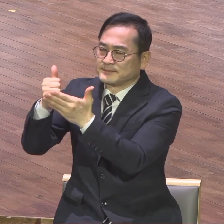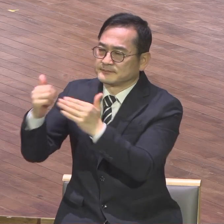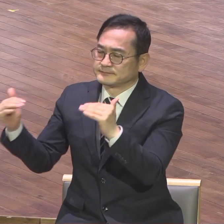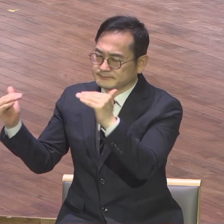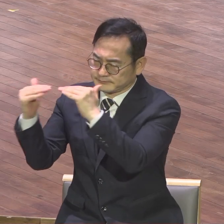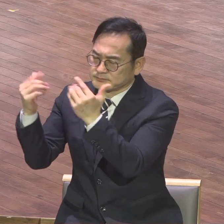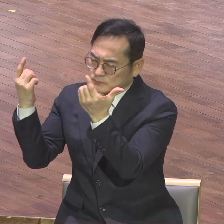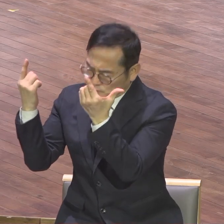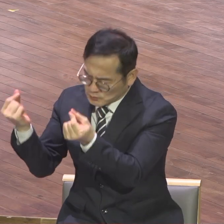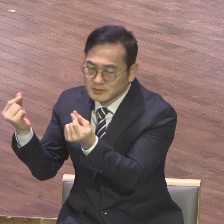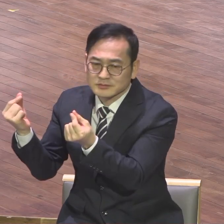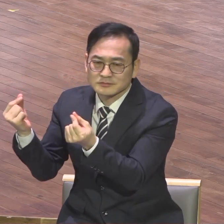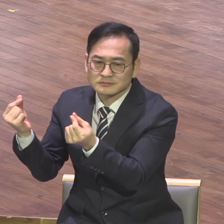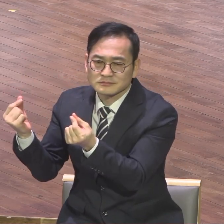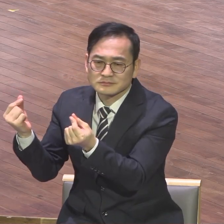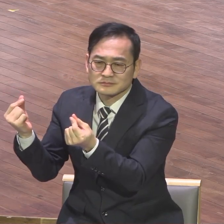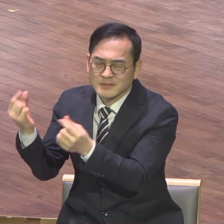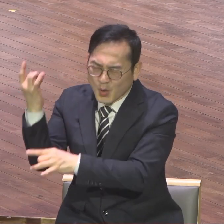본체.